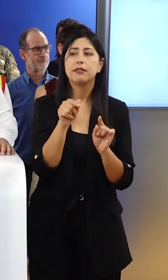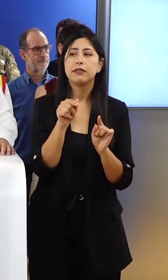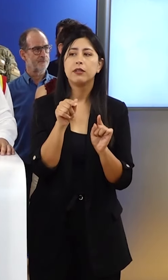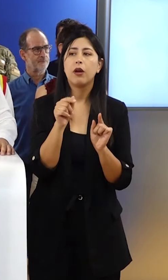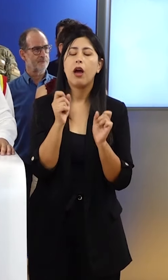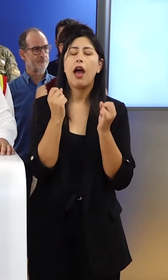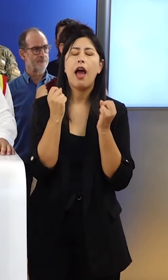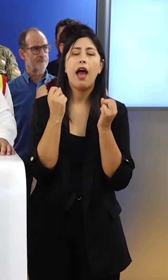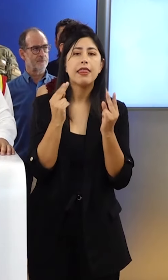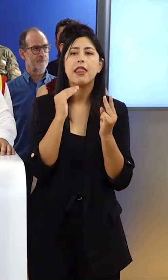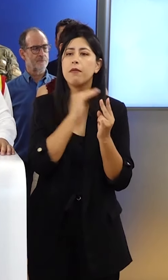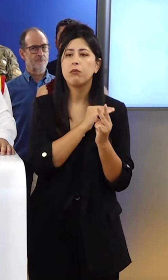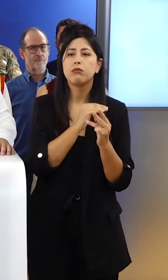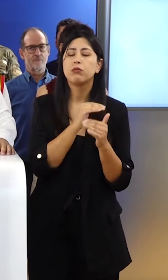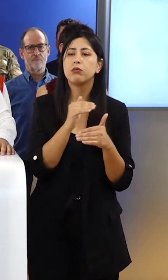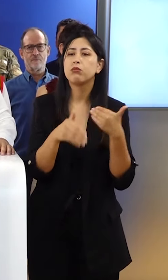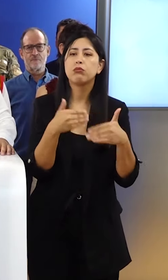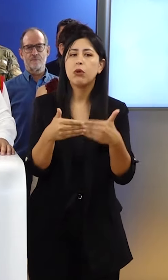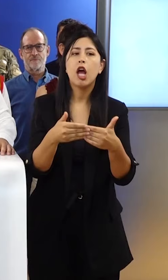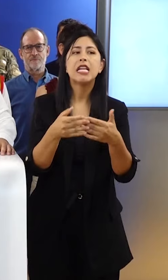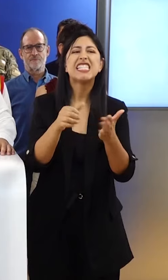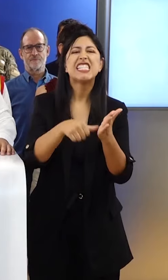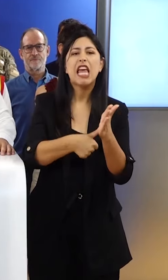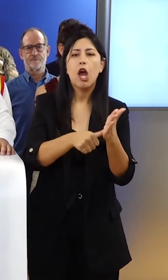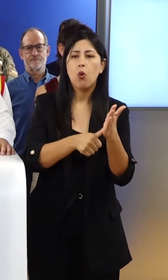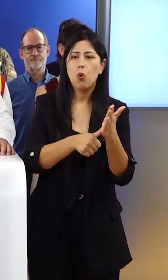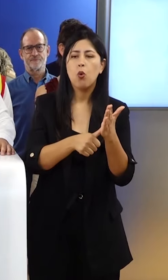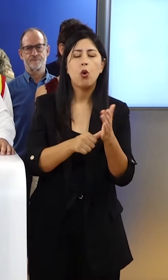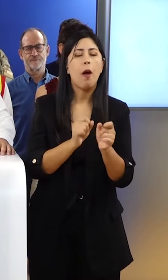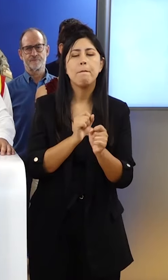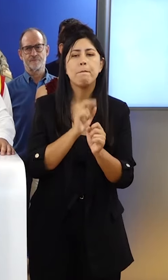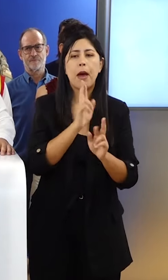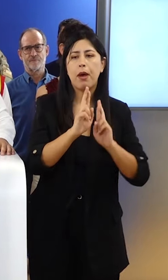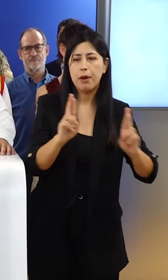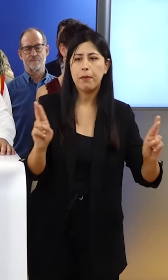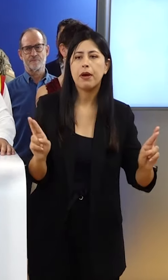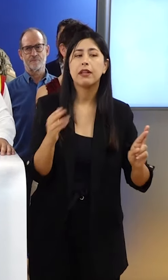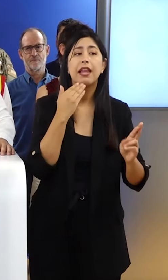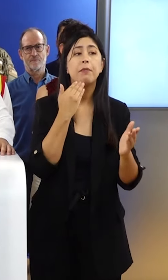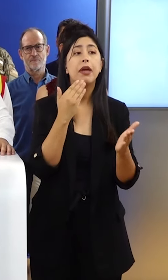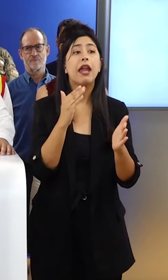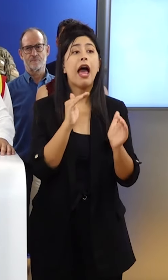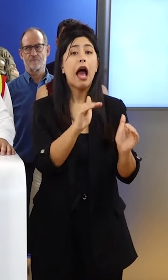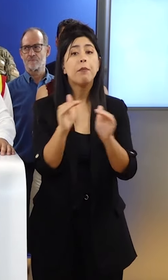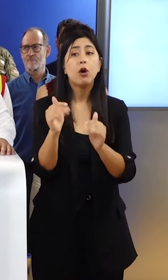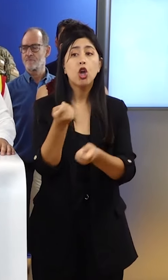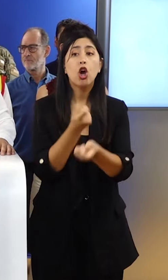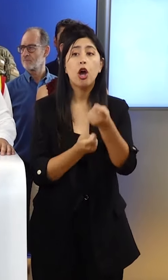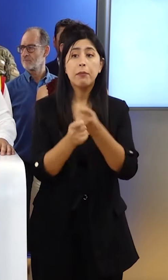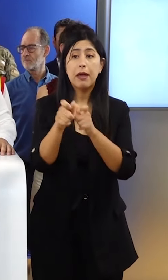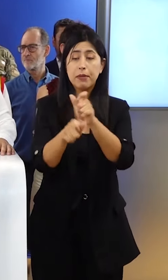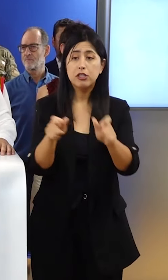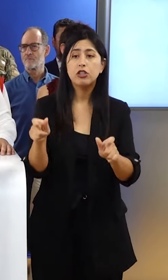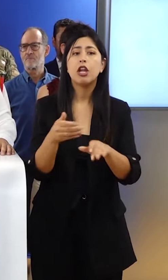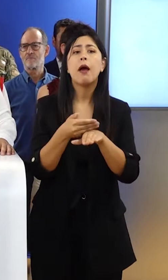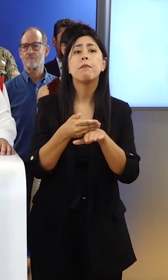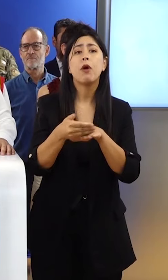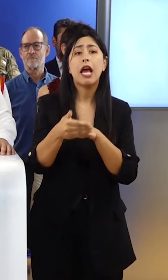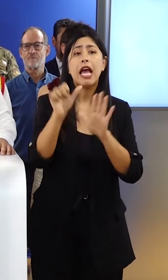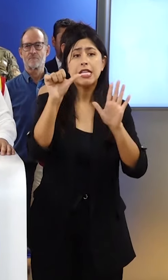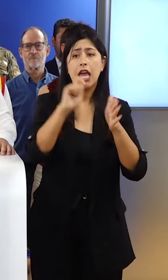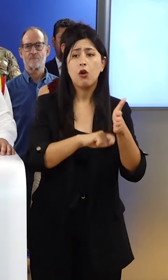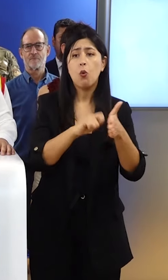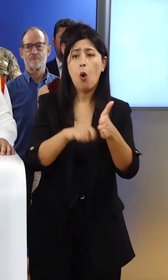inmedi at de todos los mecanismos de seguro eh el apoyo comercial a los clientes con postergación de seis